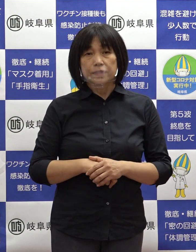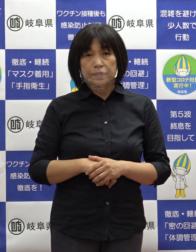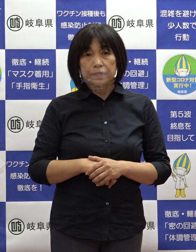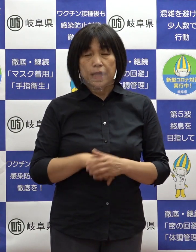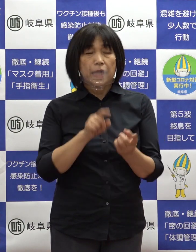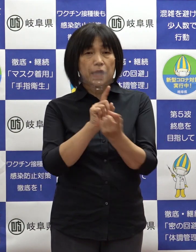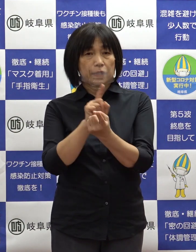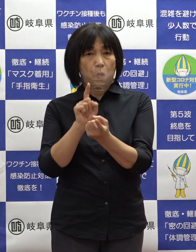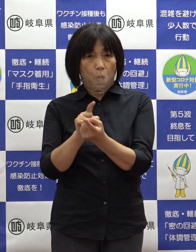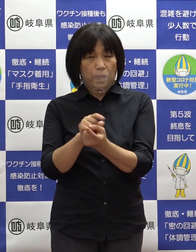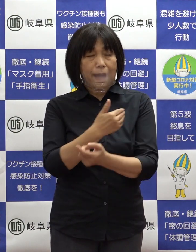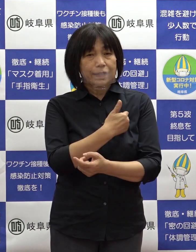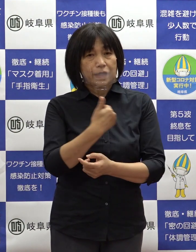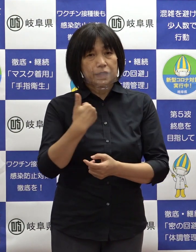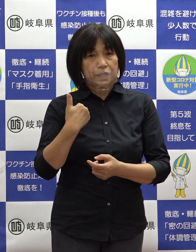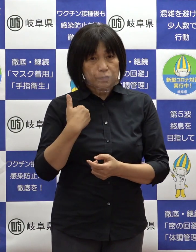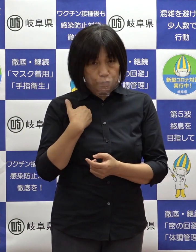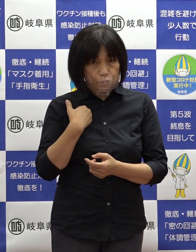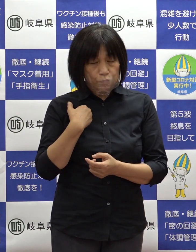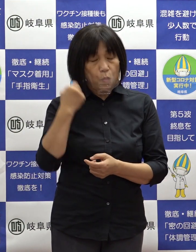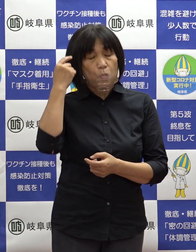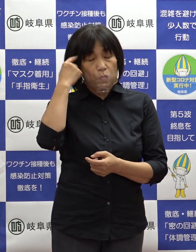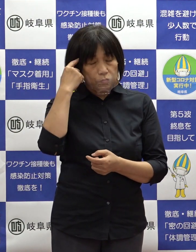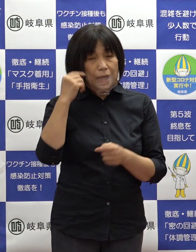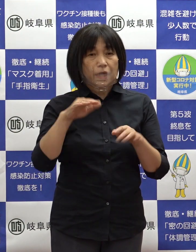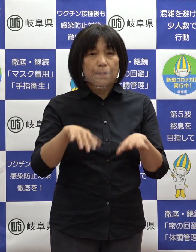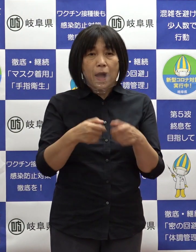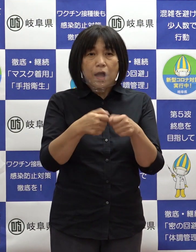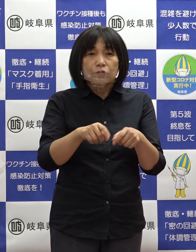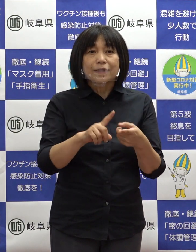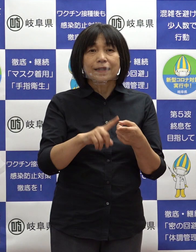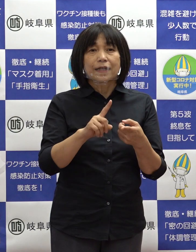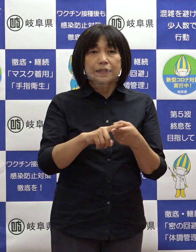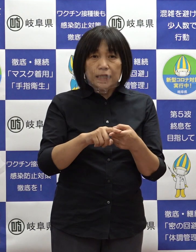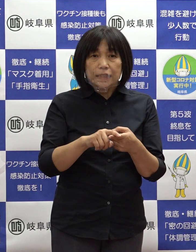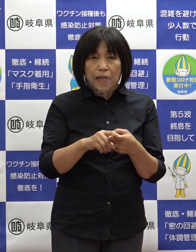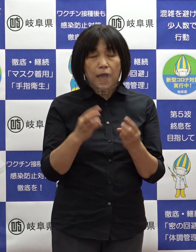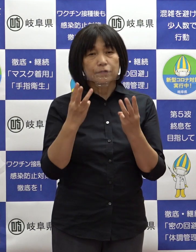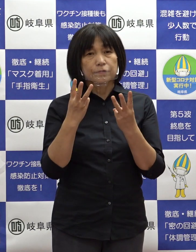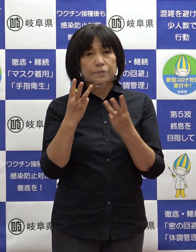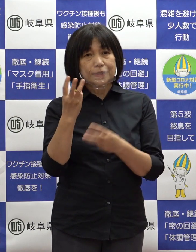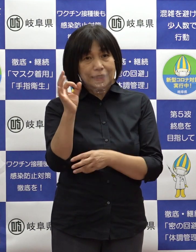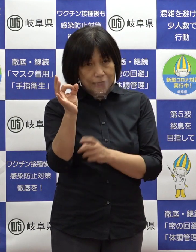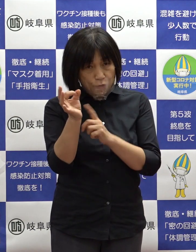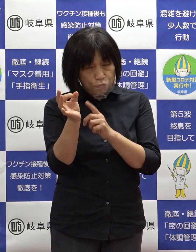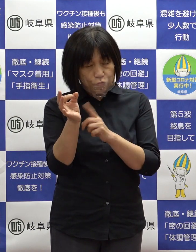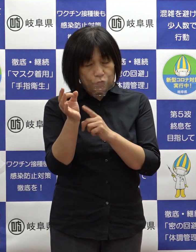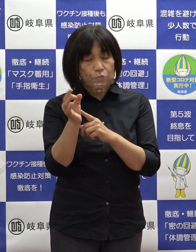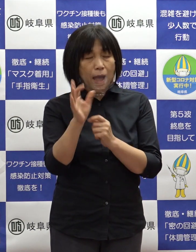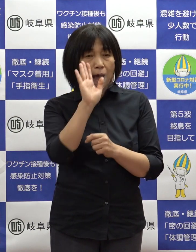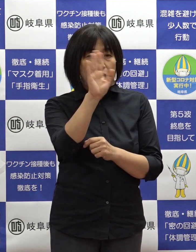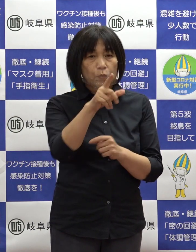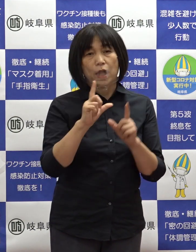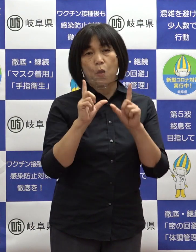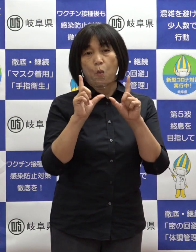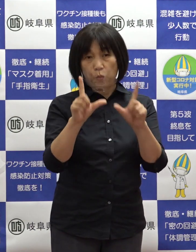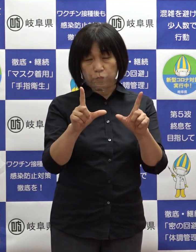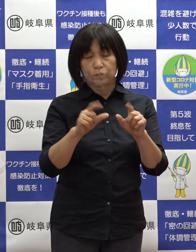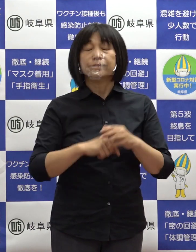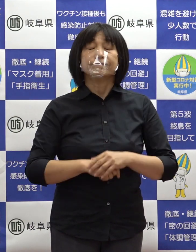対応できるのではないかと思いますけれども、ちょっと具体的な数字はちょっと事務局の方から後でご連絡させていただきます。